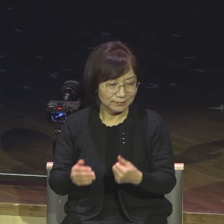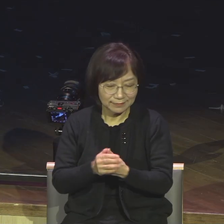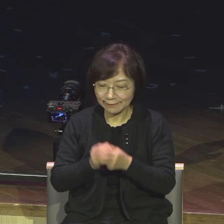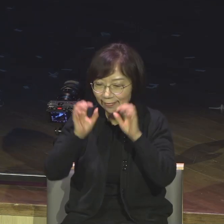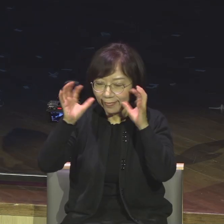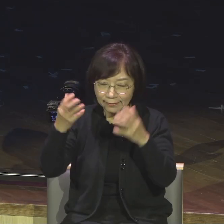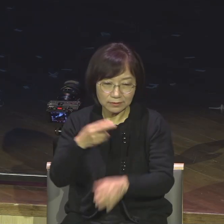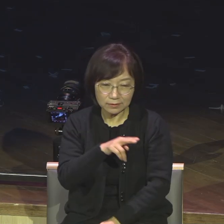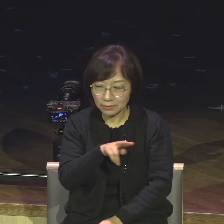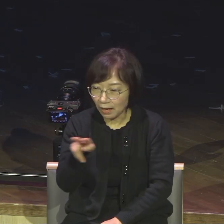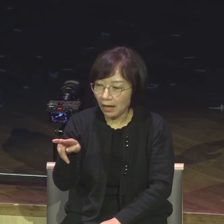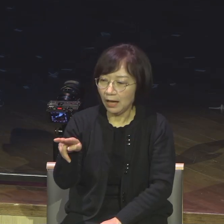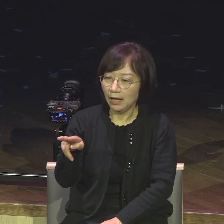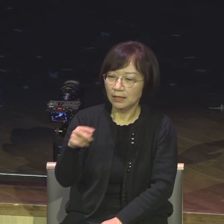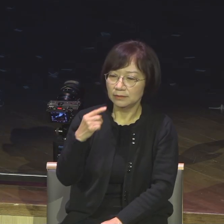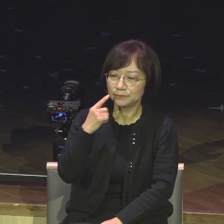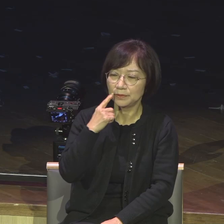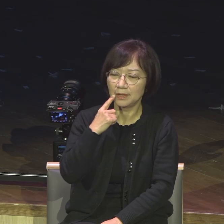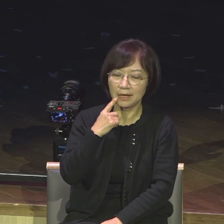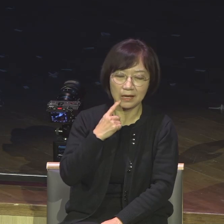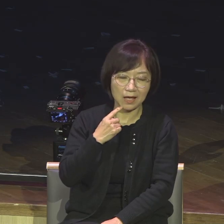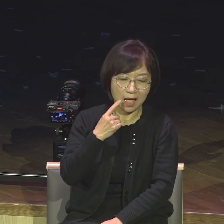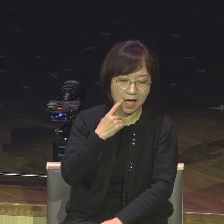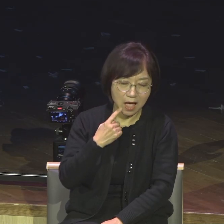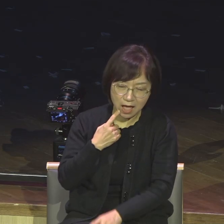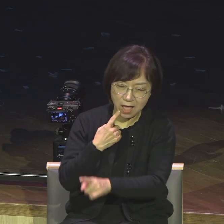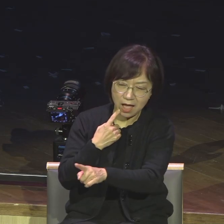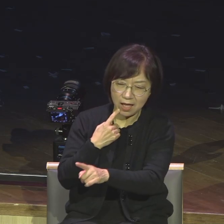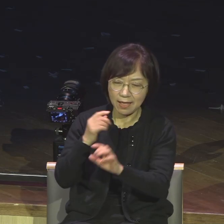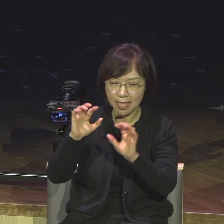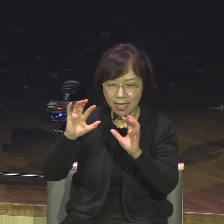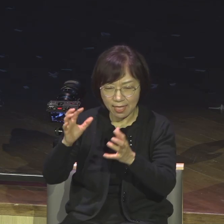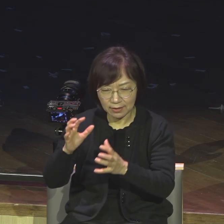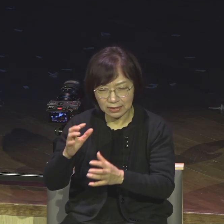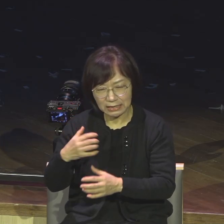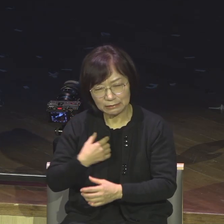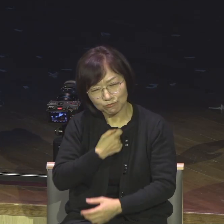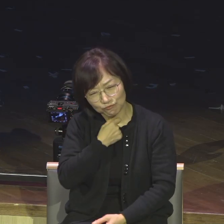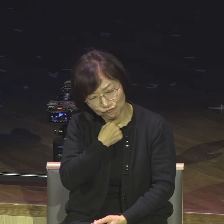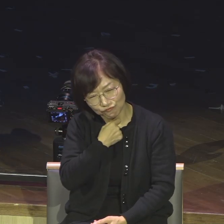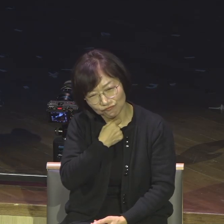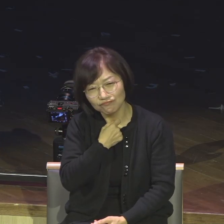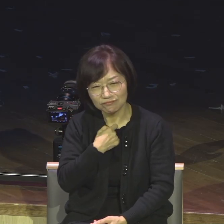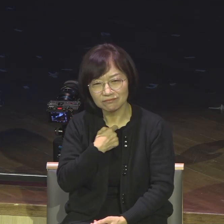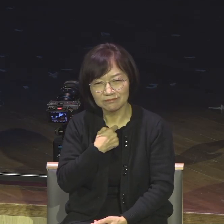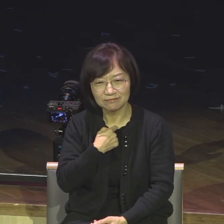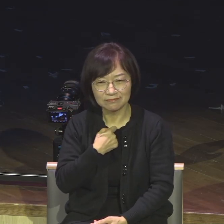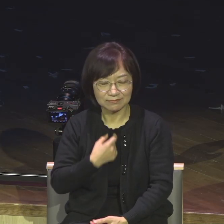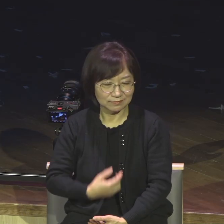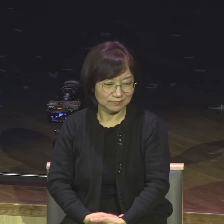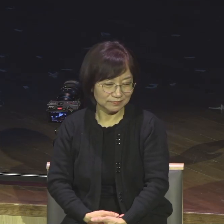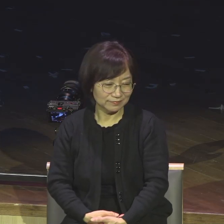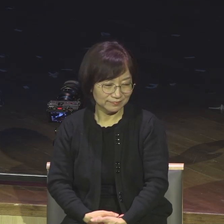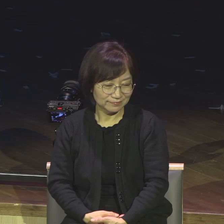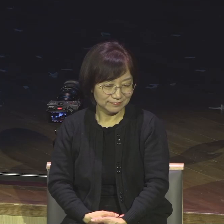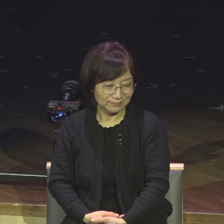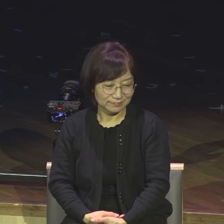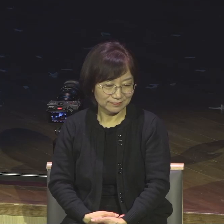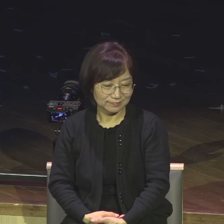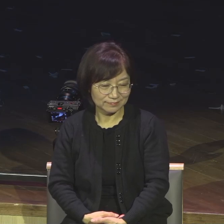어린아이들을 보면 부럽고 아이가 너무 갖고 싶다는 마음이 더 간절해졌어.